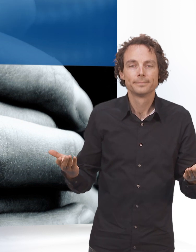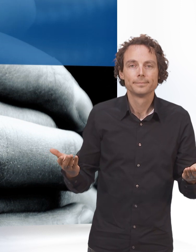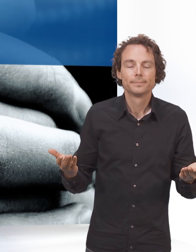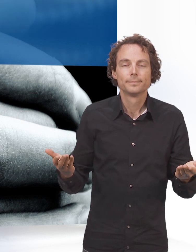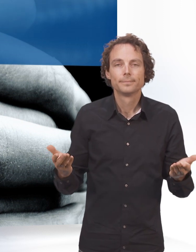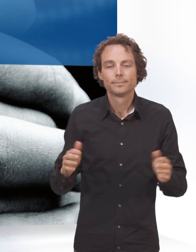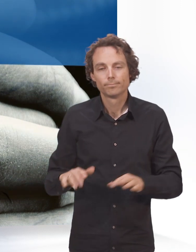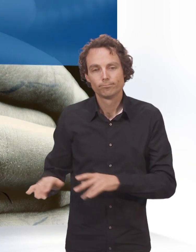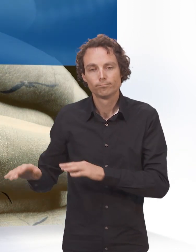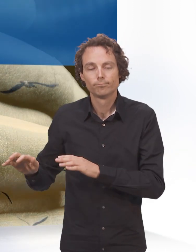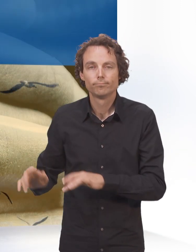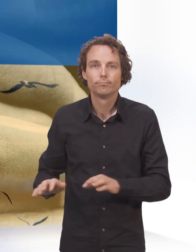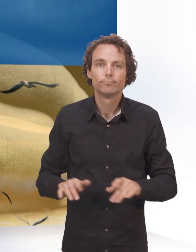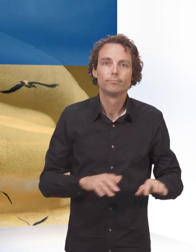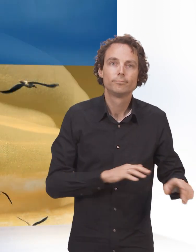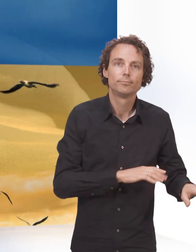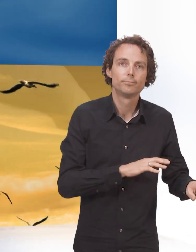weitergab.